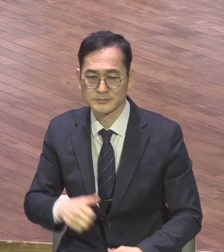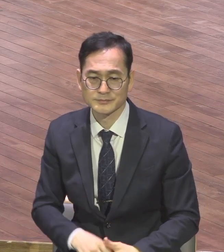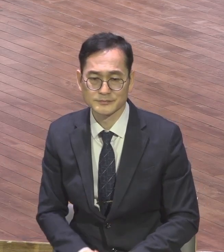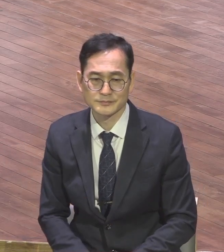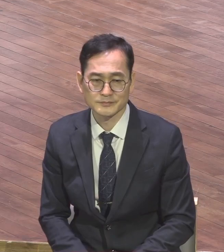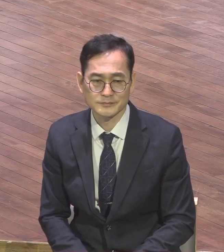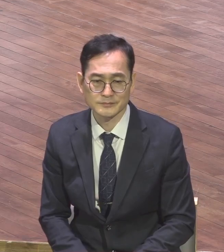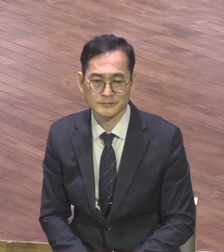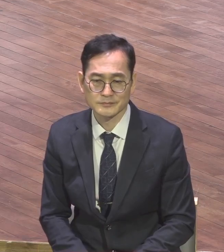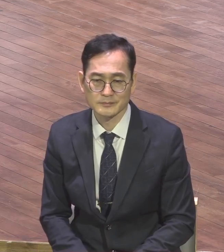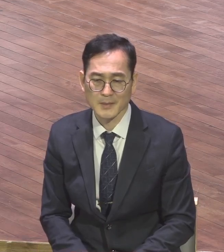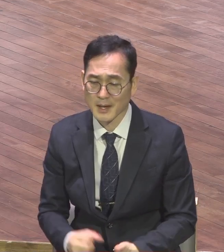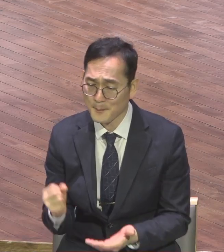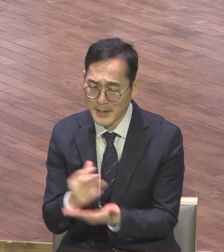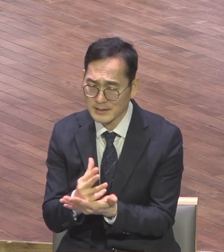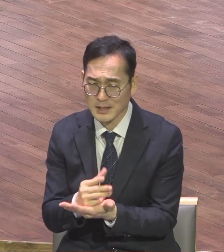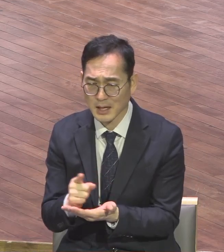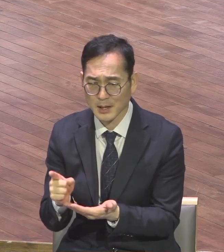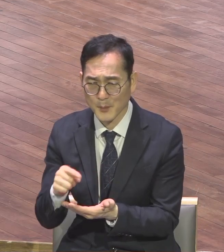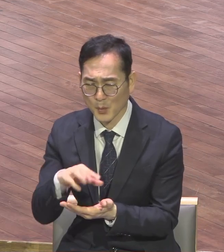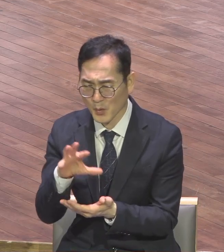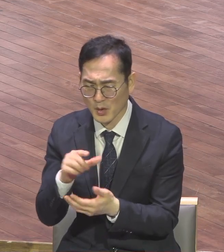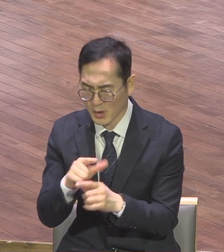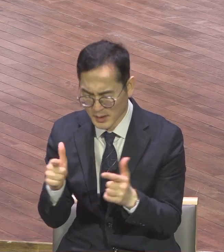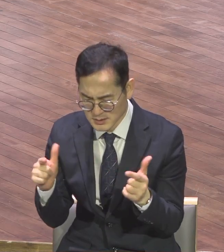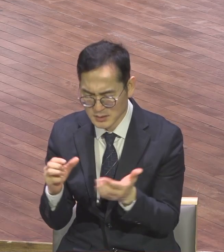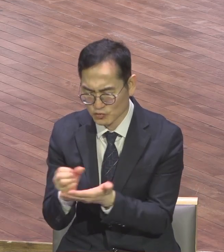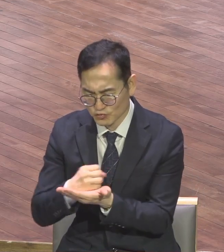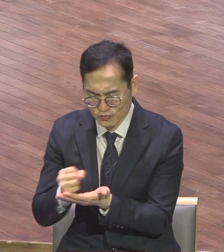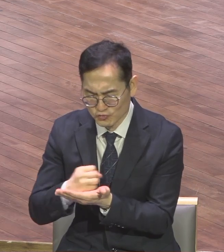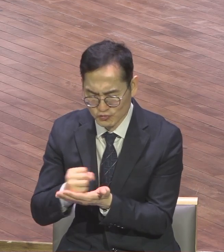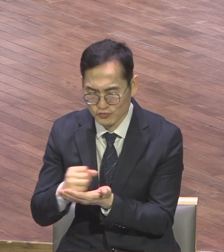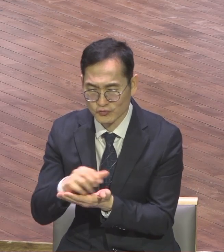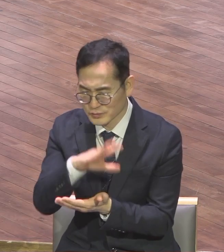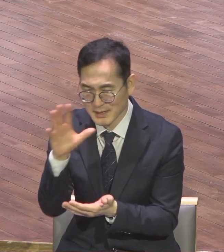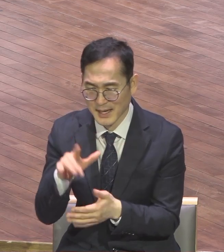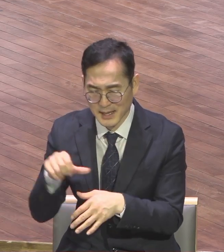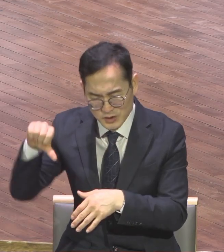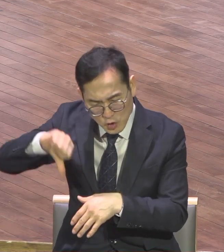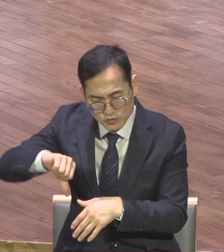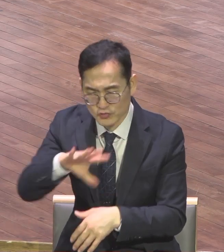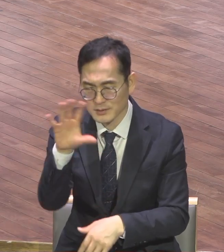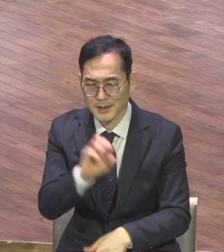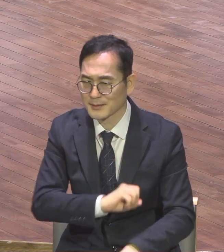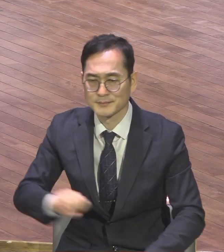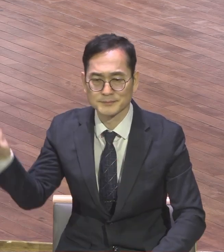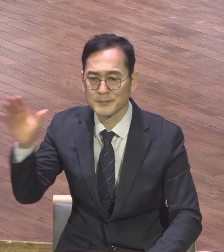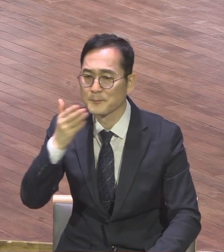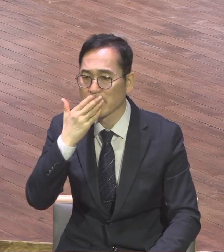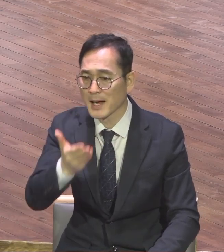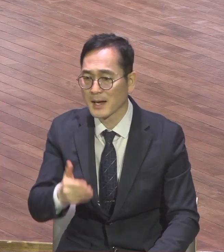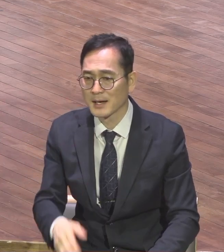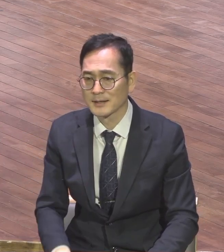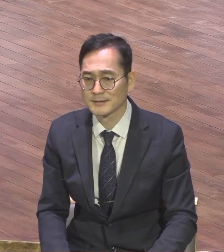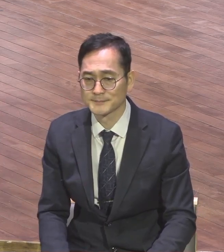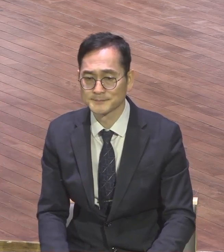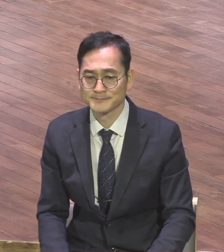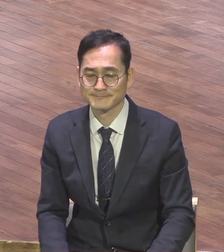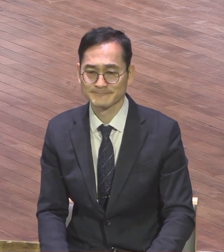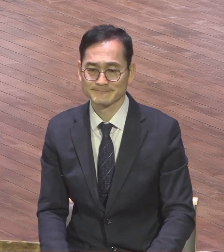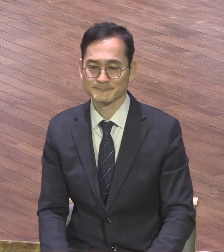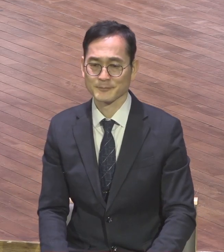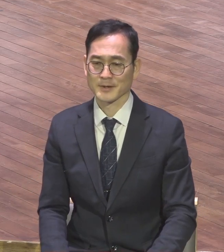운명 다 빠져나갔어. 우리 집안의 가문의 저주 다 끝났어. 지금 보좌의